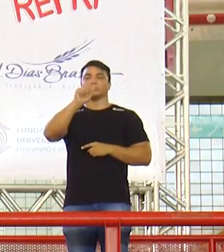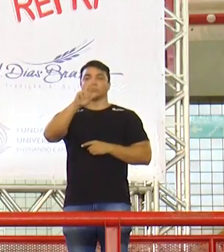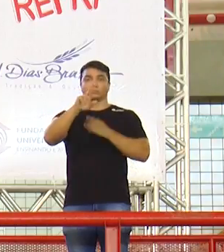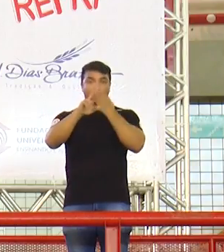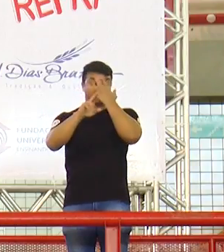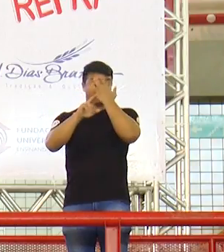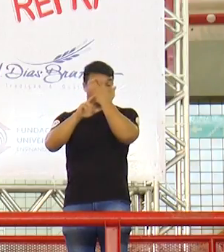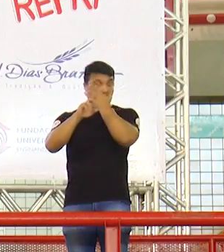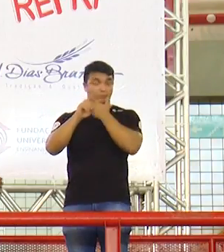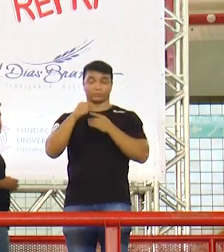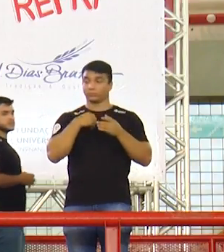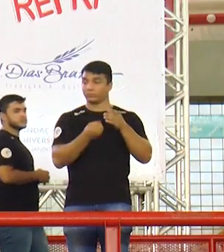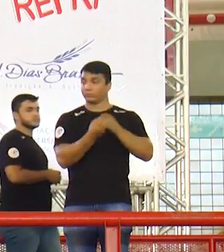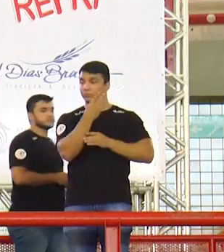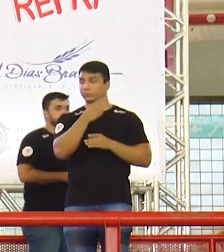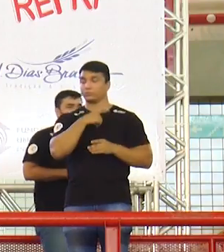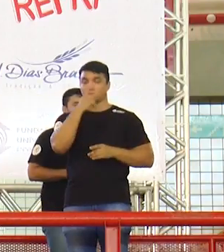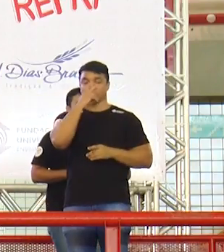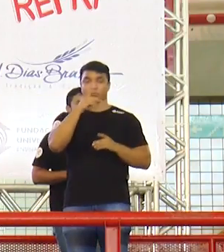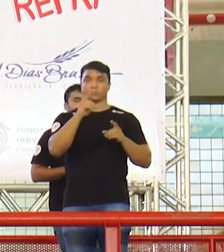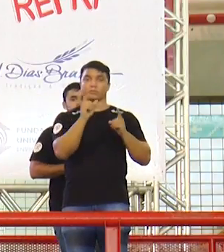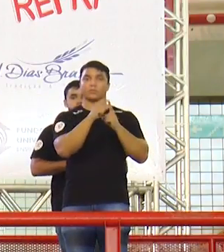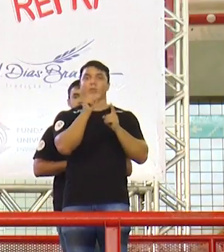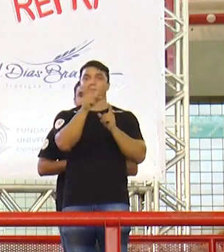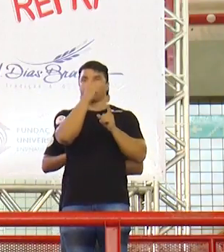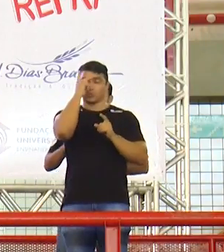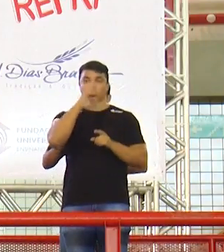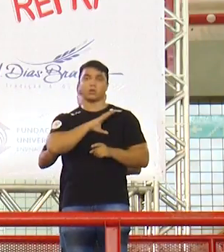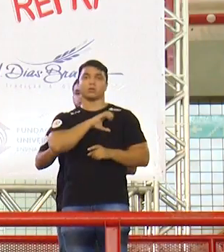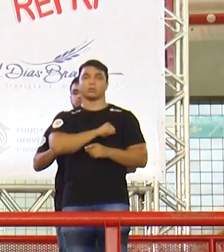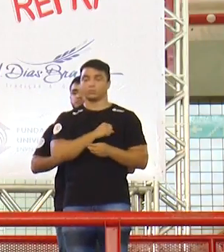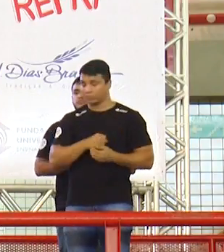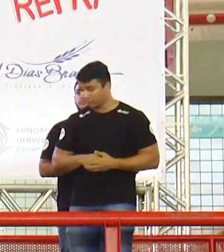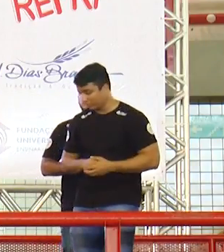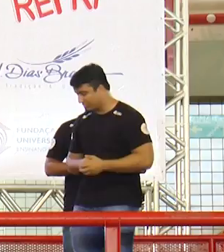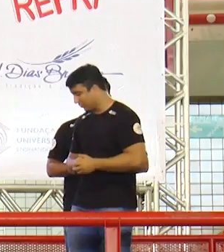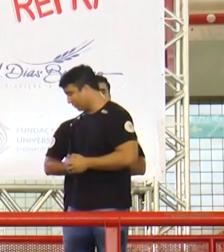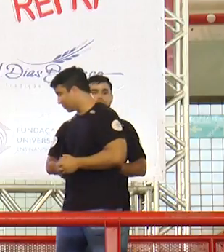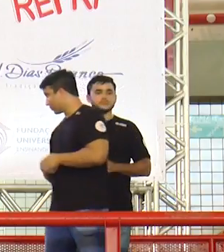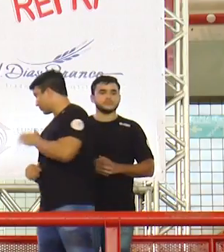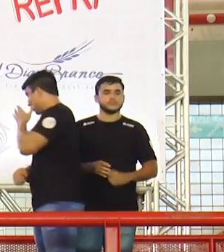não inventa também uma palavra para a pessoa que você ama, hein?